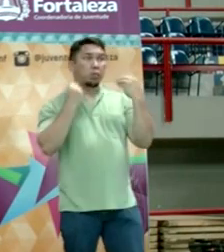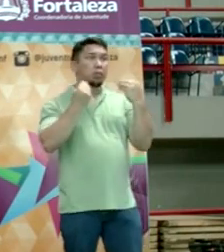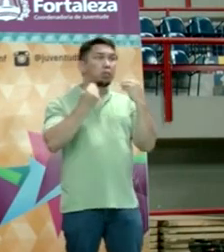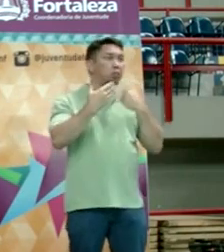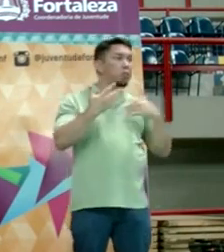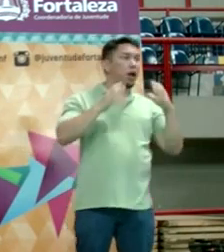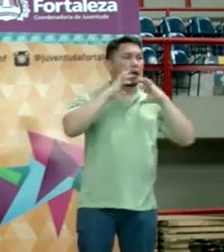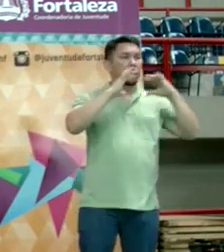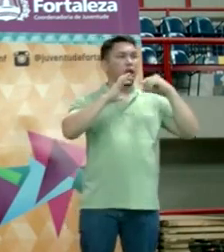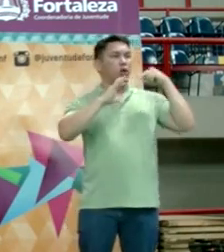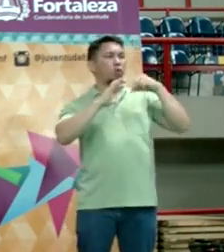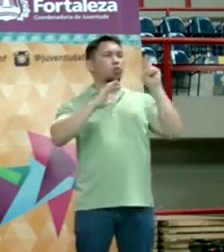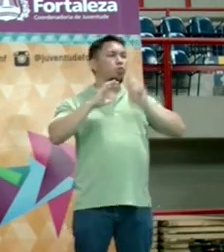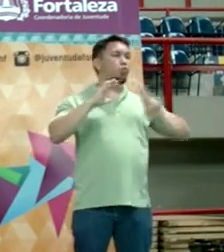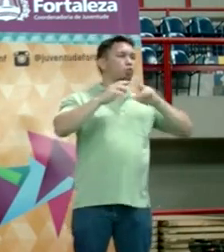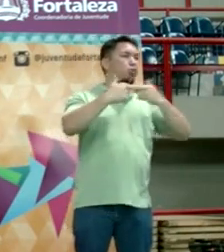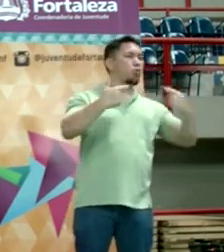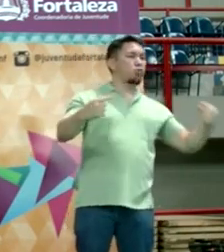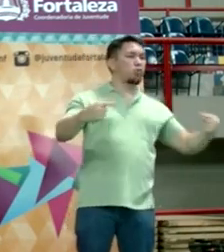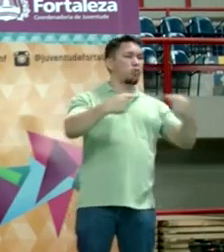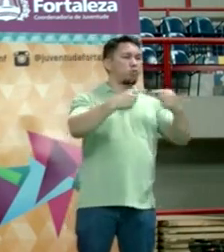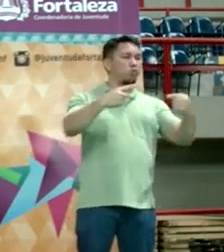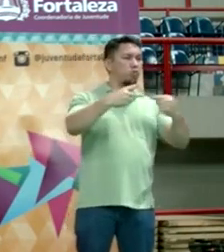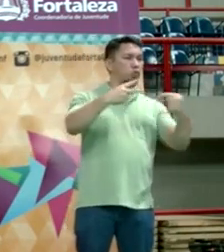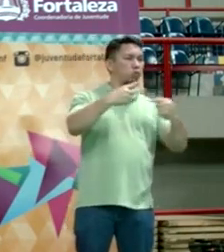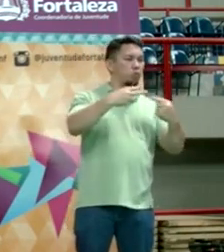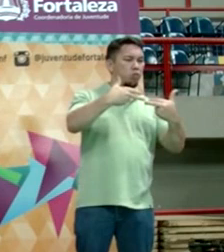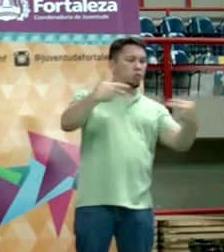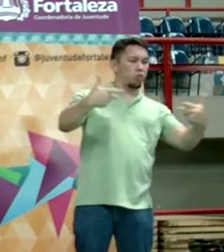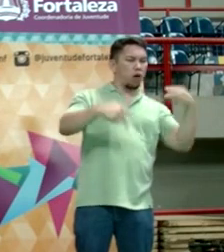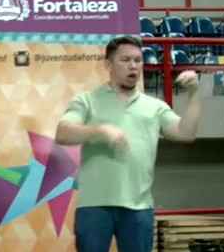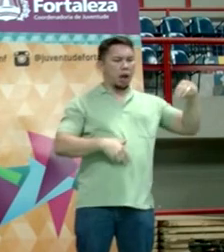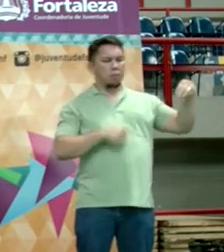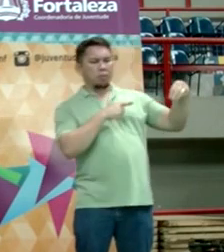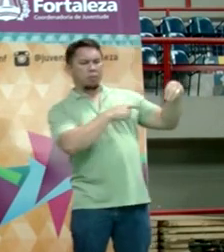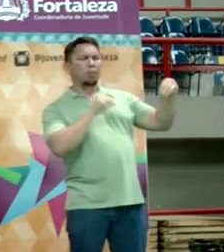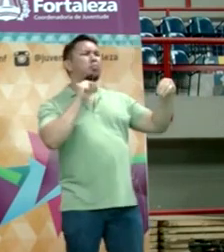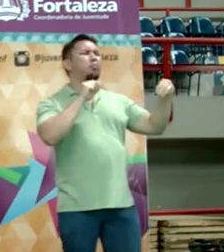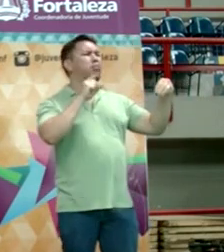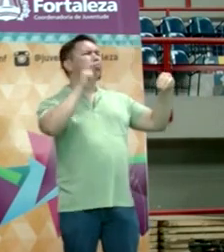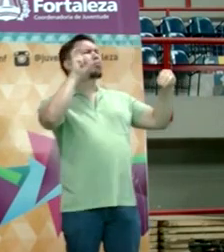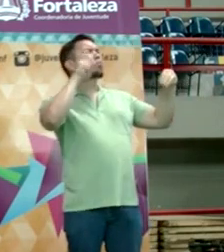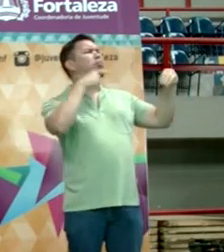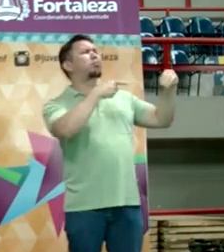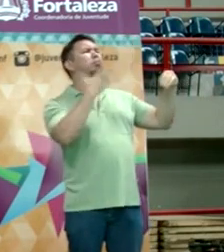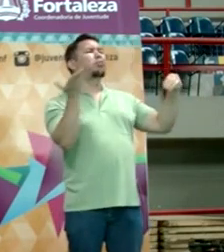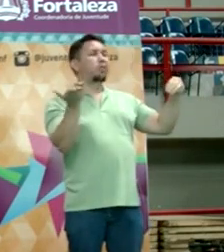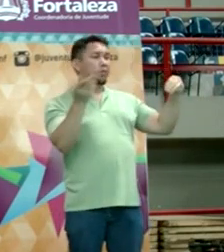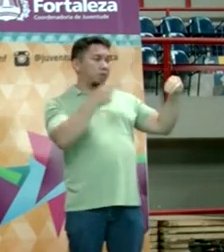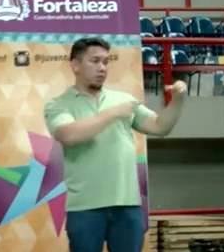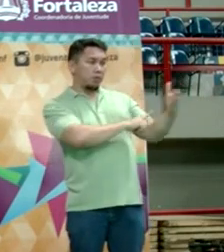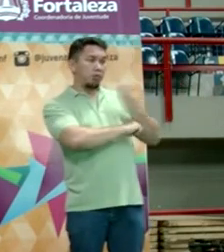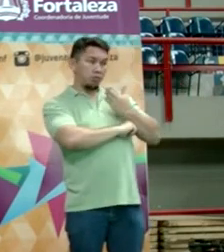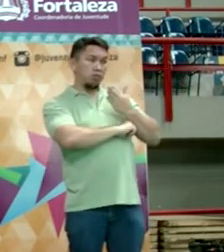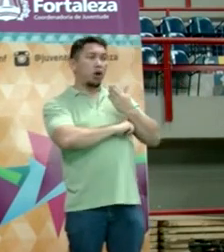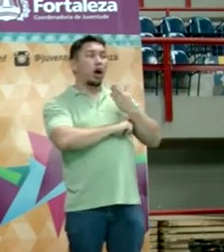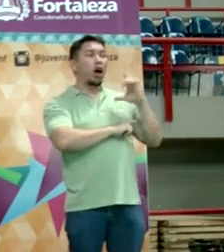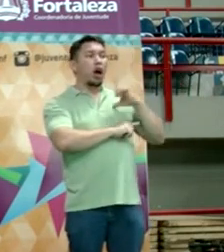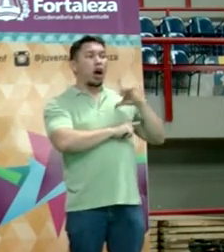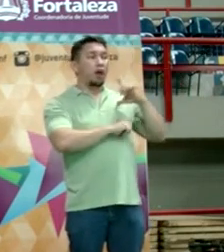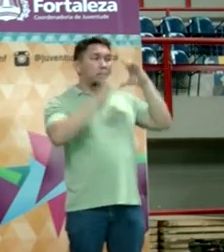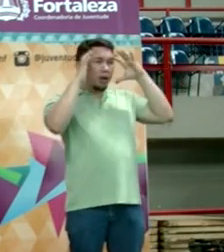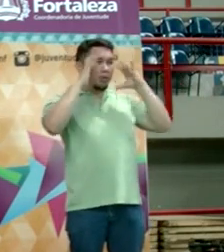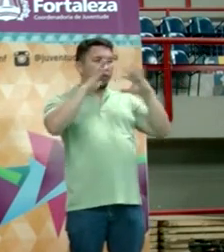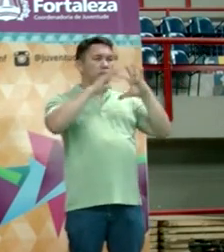eu tenho que usar, para que eu tenho que usar a matemática? Para quê? Exatamente para fazer